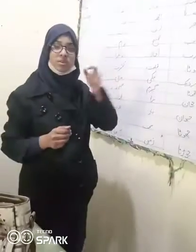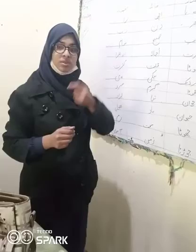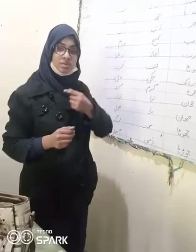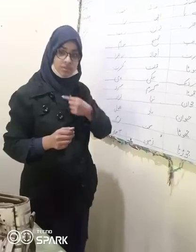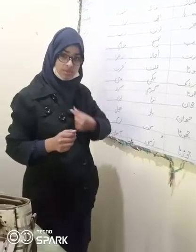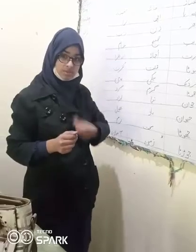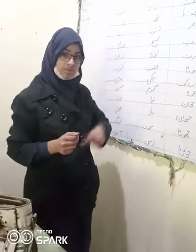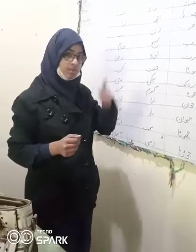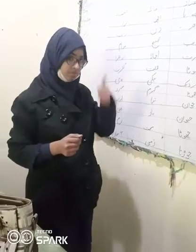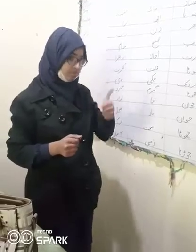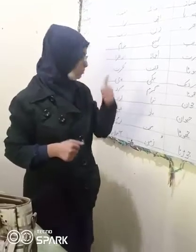नेकी